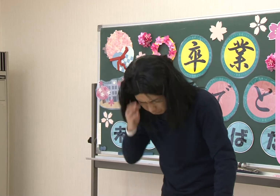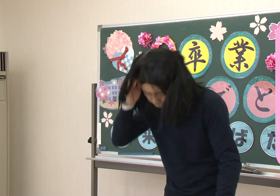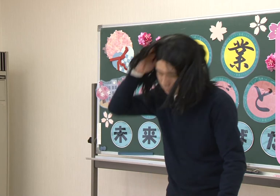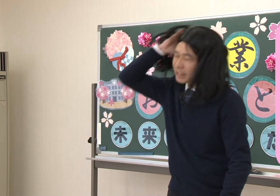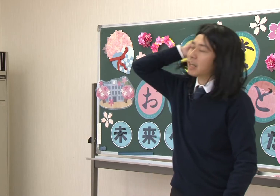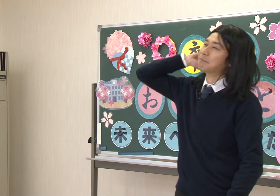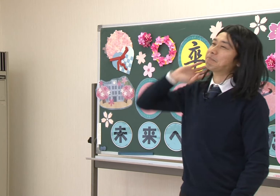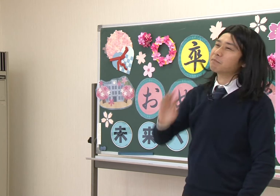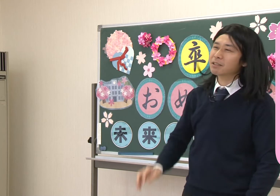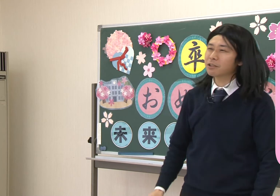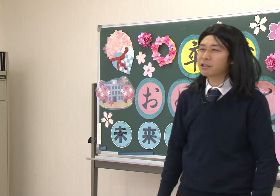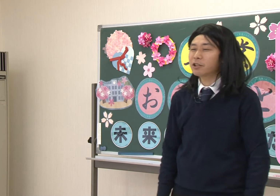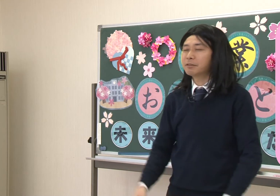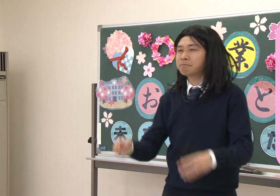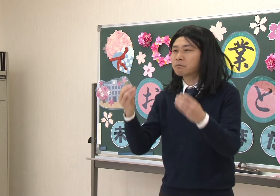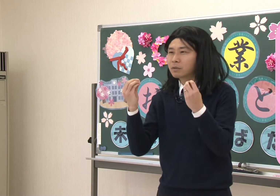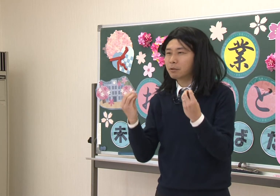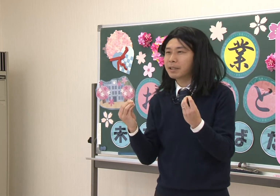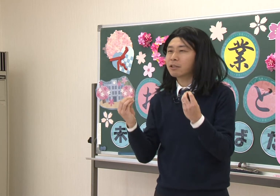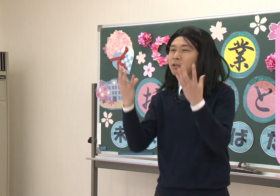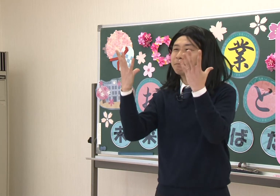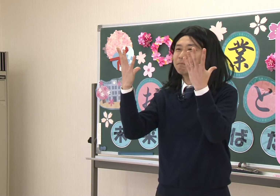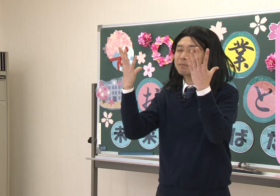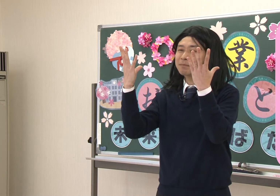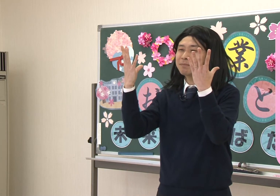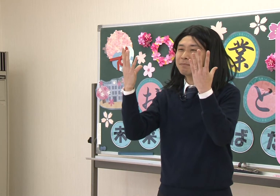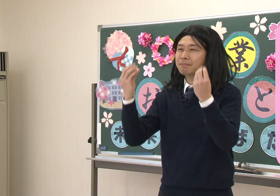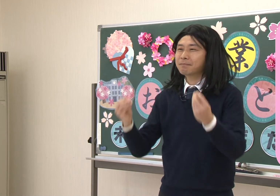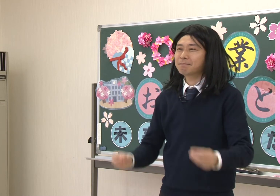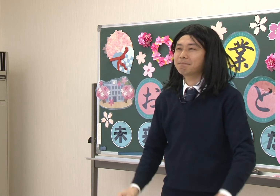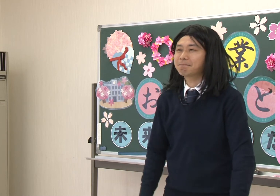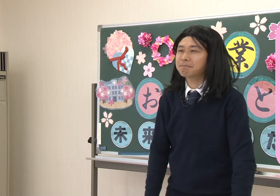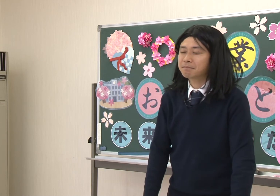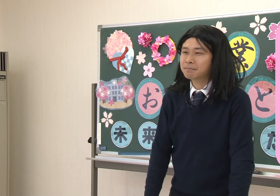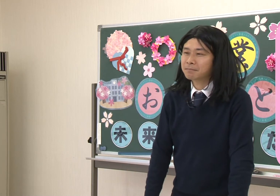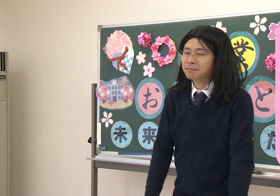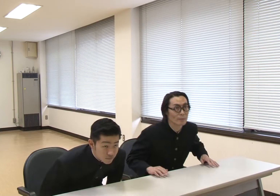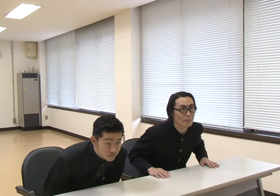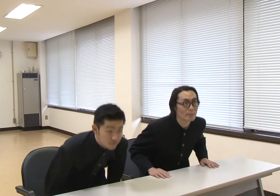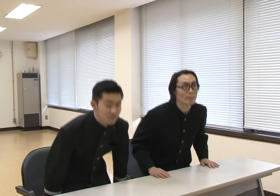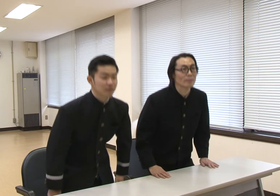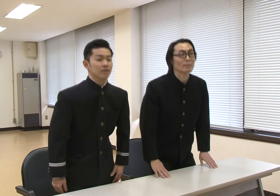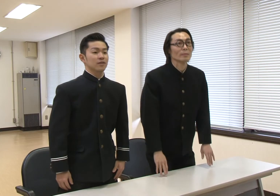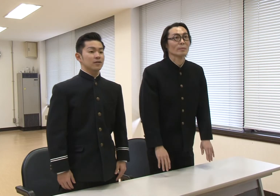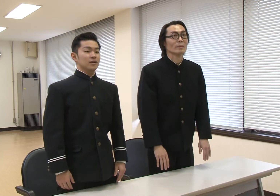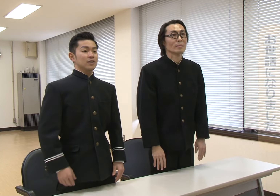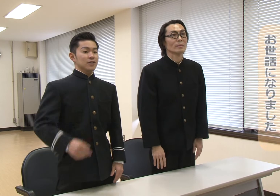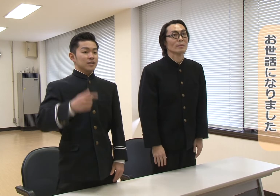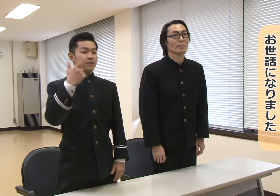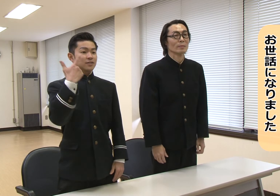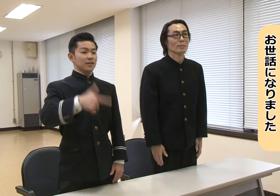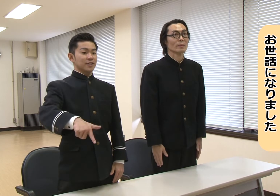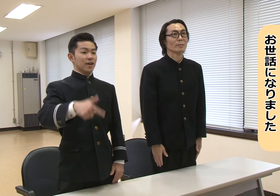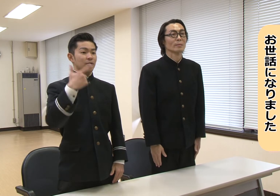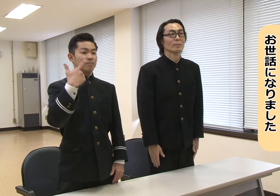みんな卒業おめでとう。 先生、